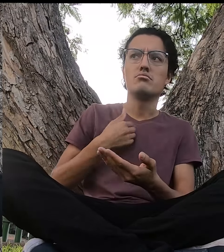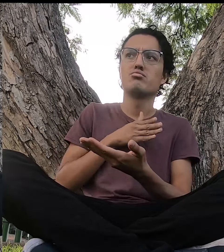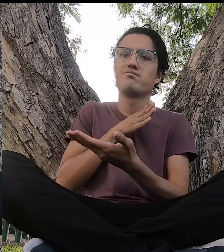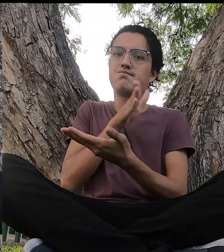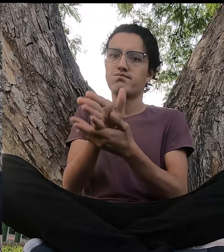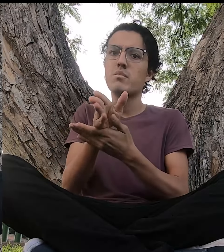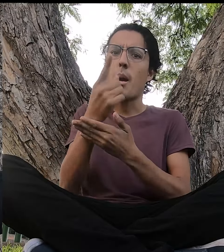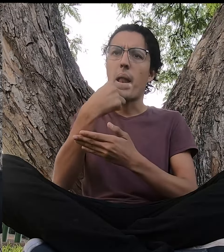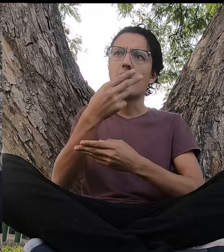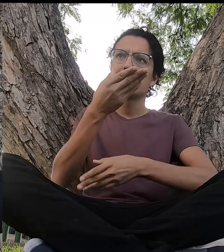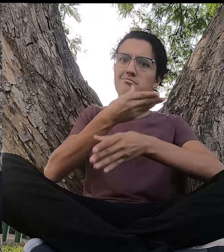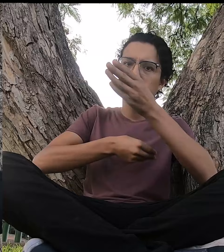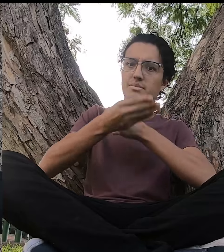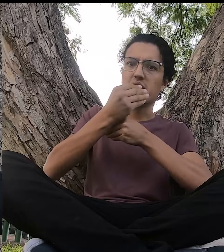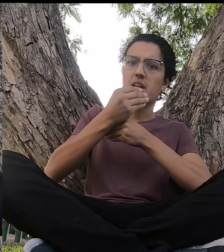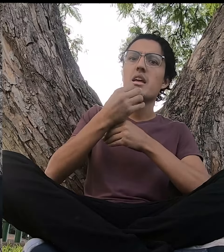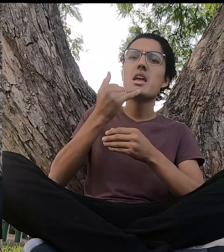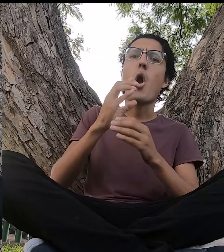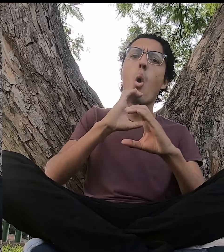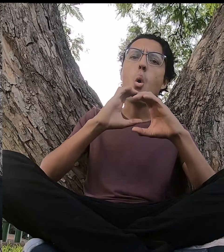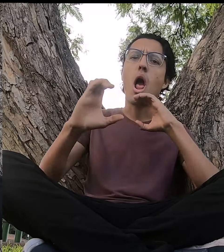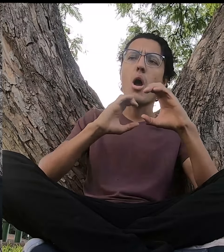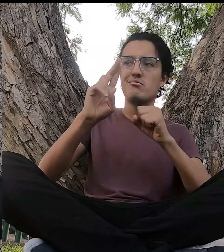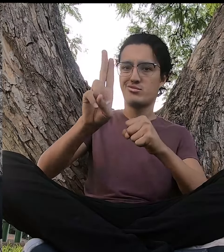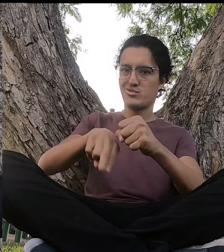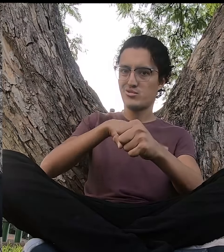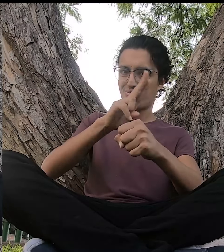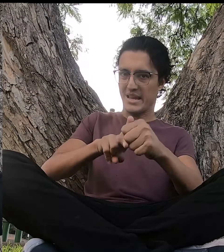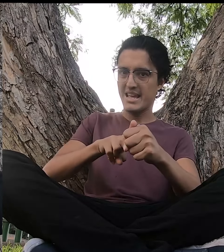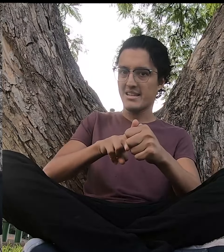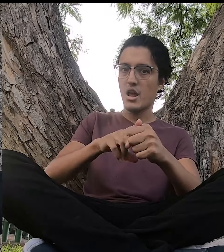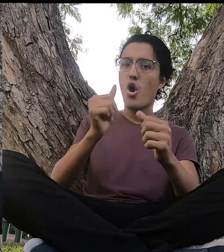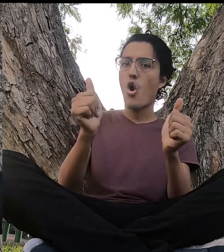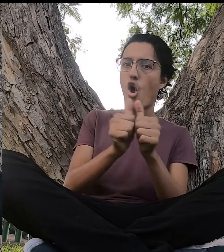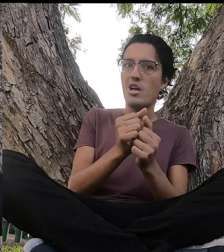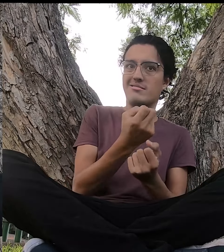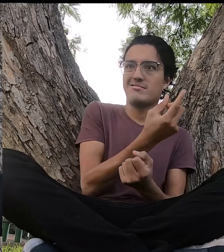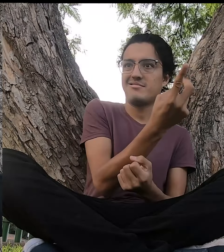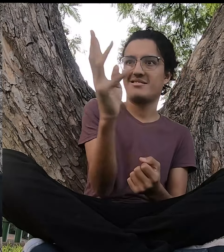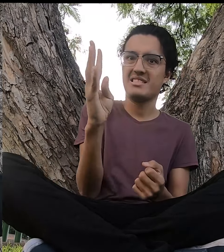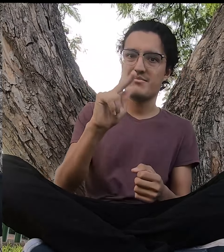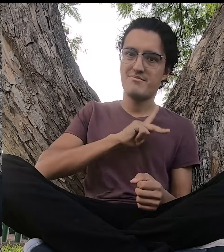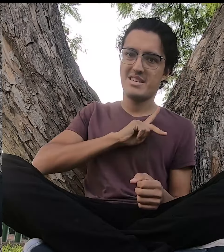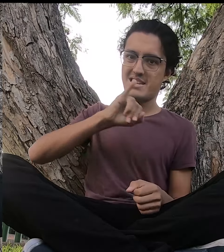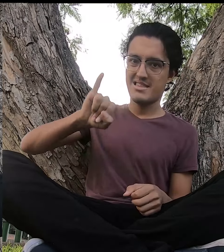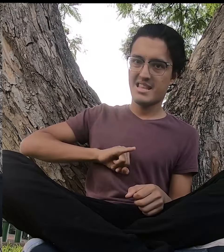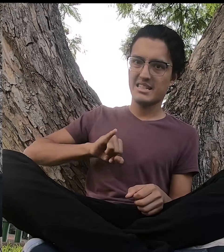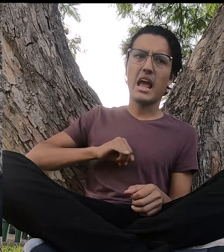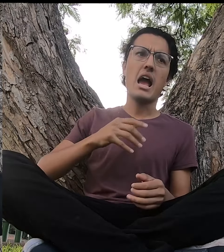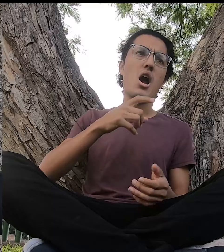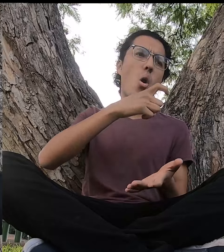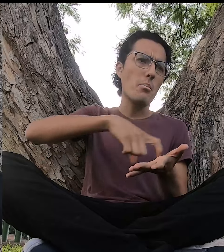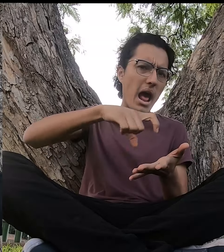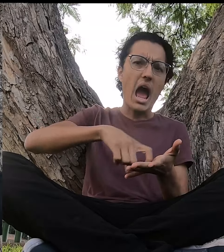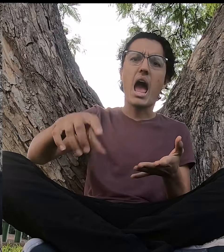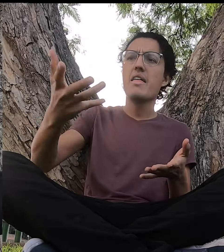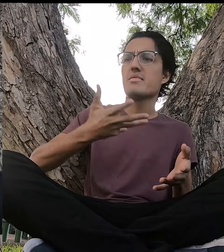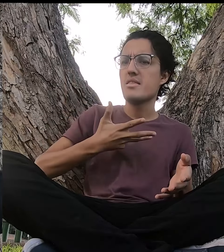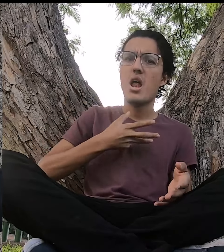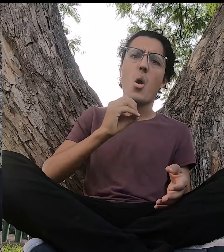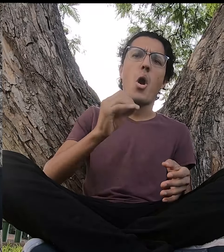a poder ser atendidos de una manera normal y de que podamos tener comunicación con aquello que a mí me interesa